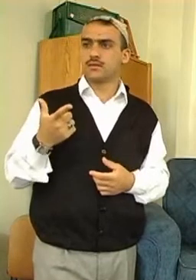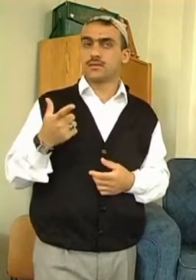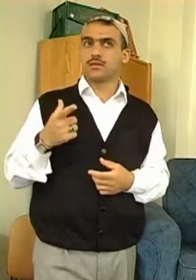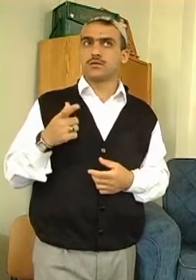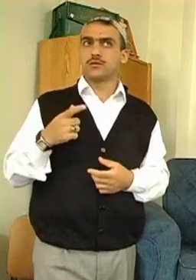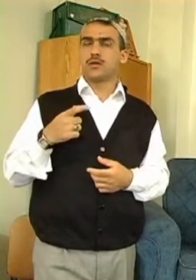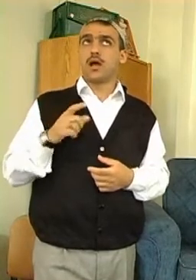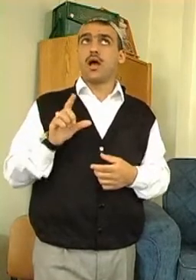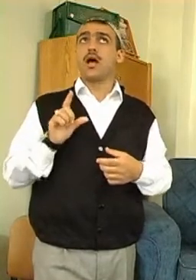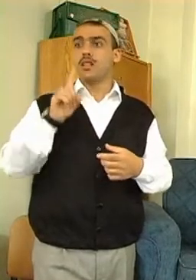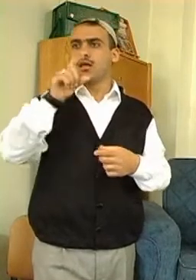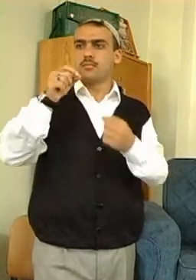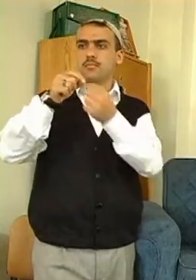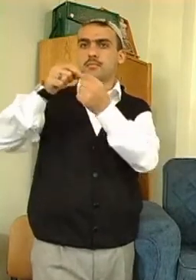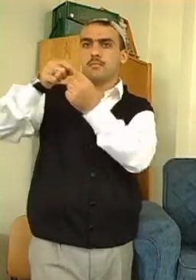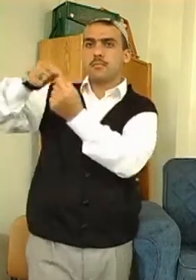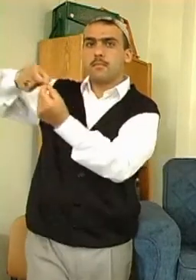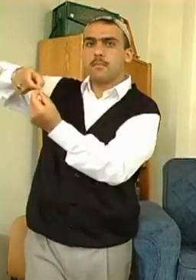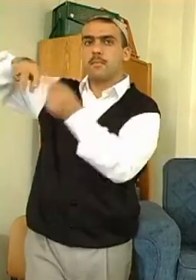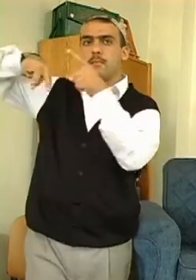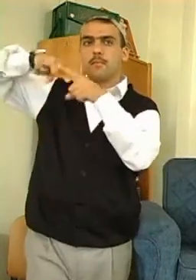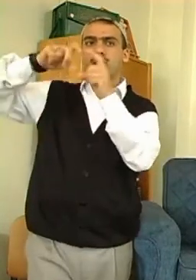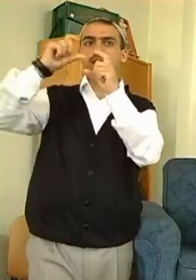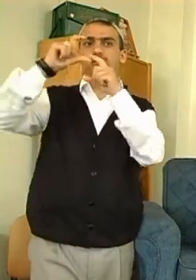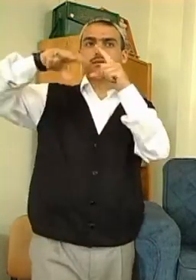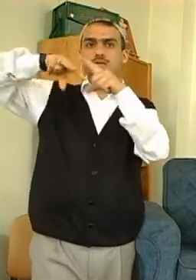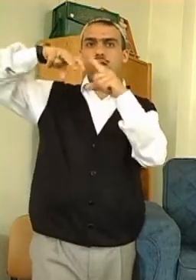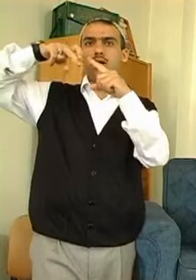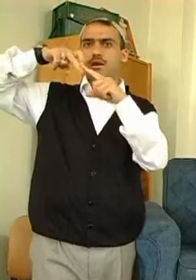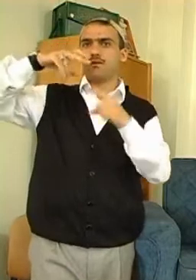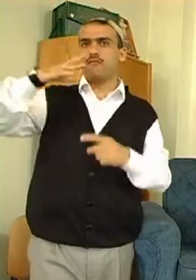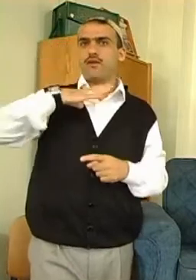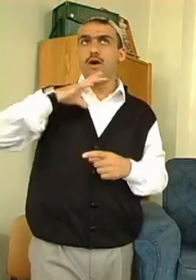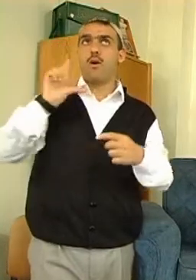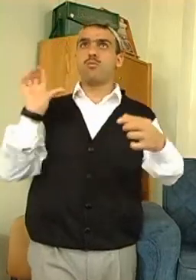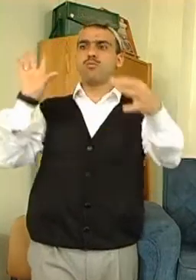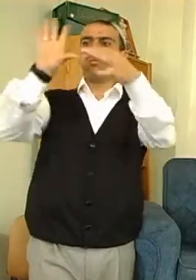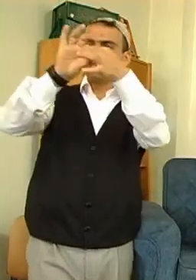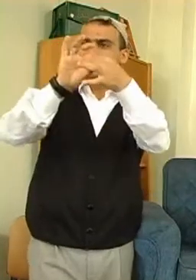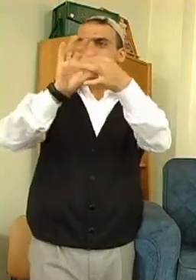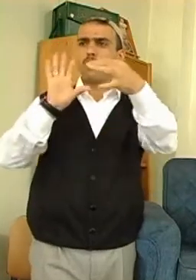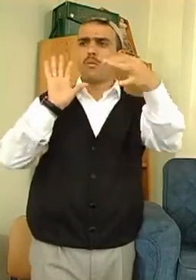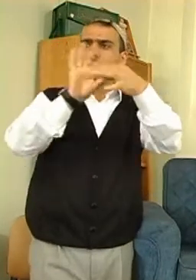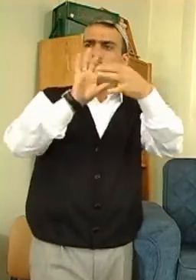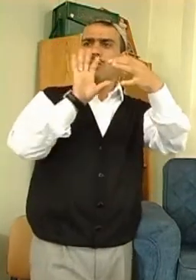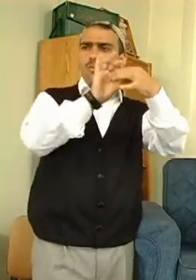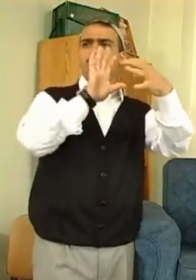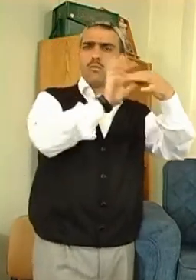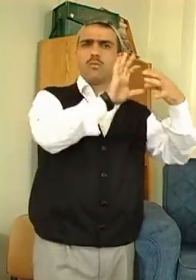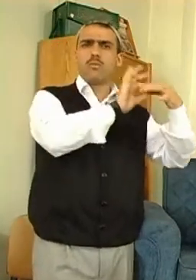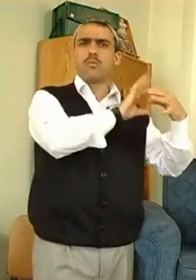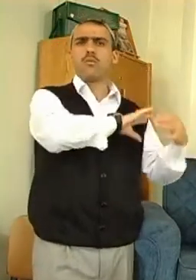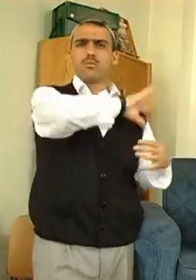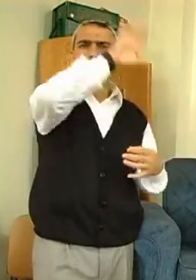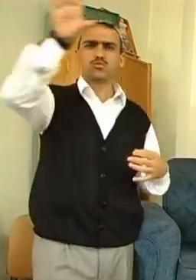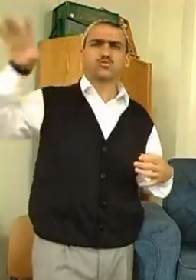İlahir. Rızkı ihtiyacımız var da rezzak ismi tecelli ediyor bizde. Yani ihtiyaçlardan esma tecellisi çıkıyor. Onun için